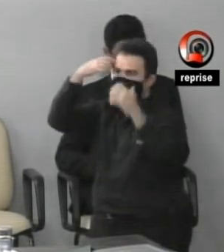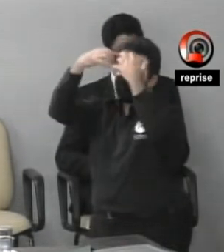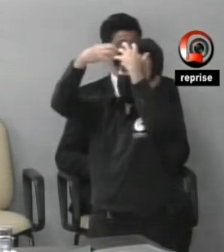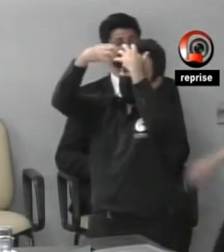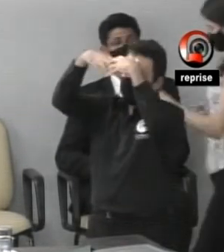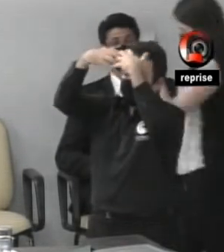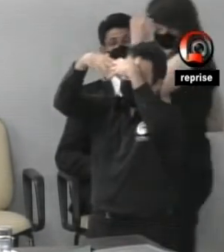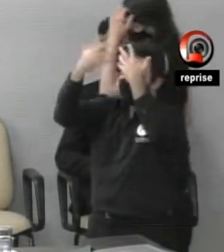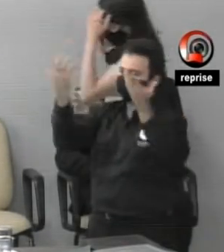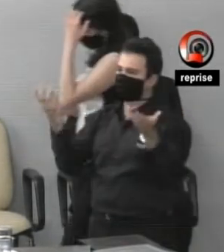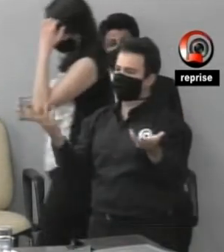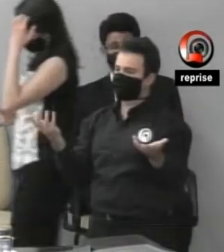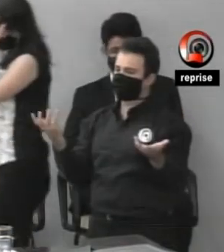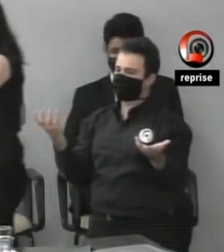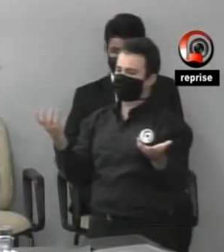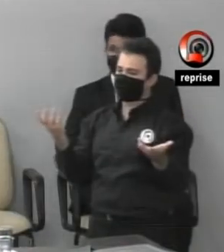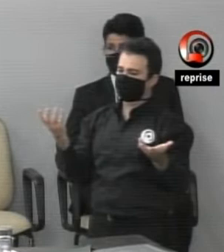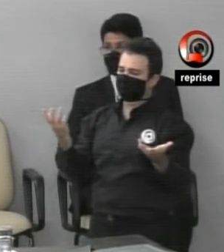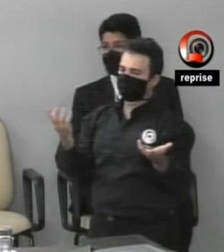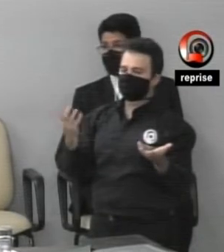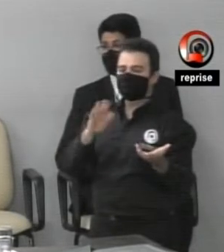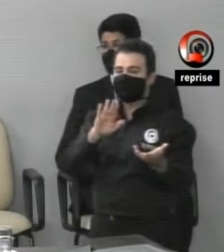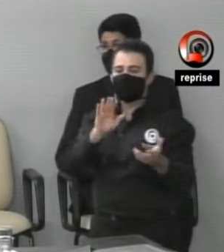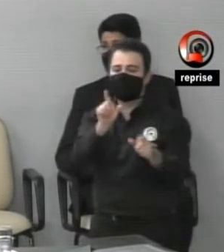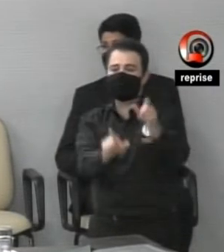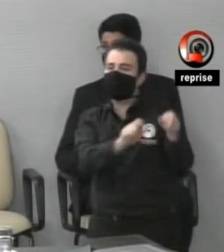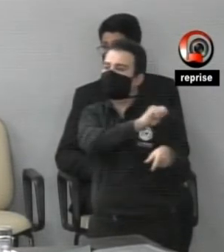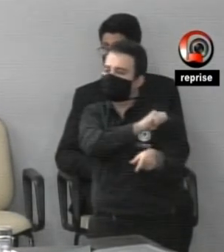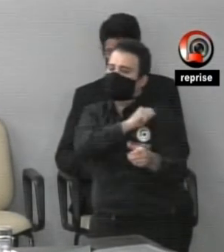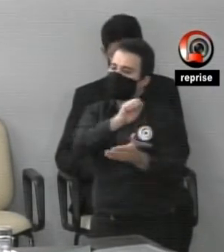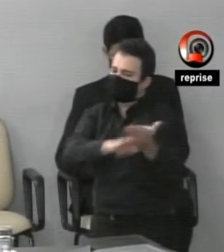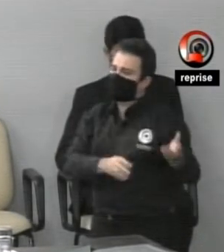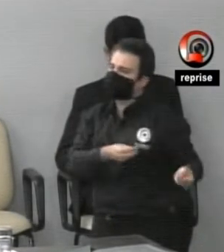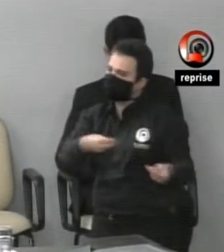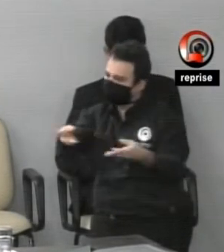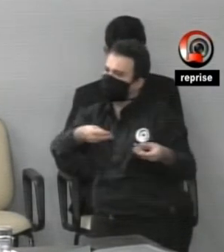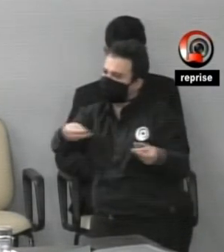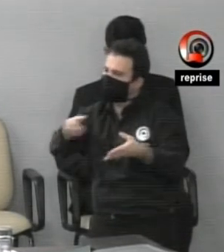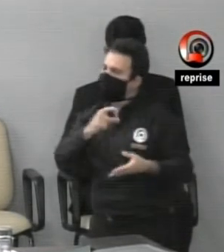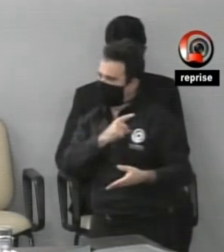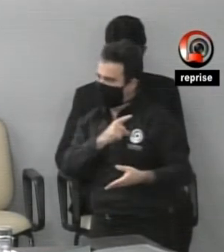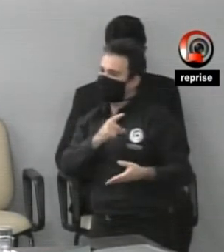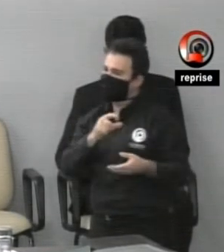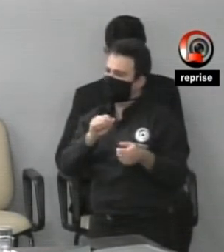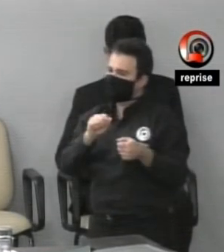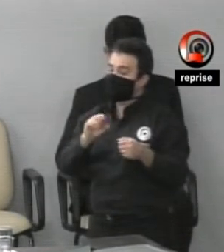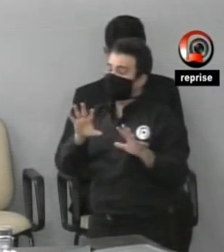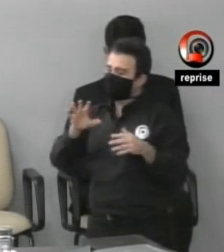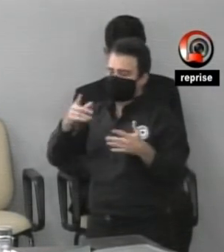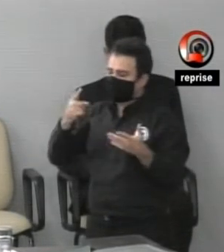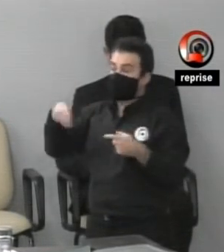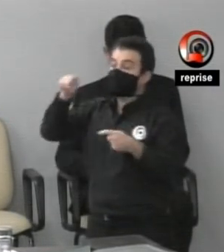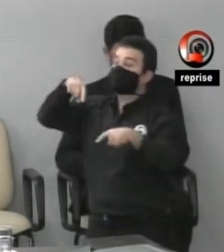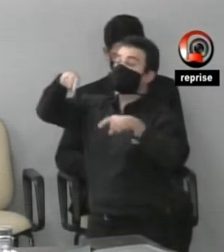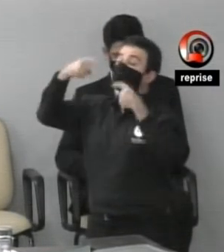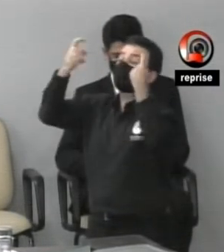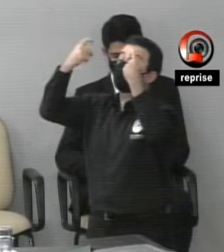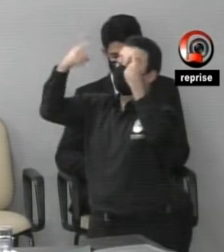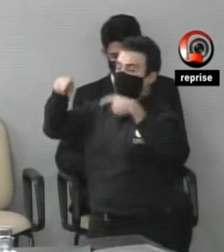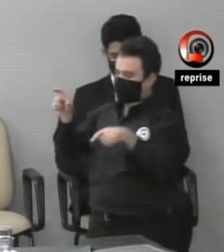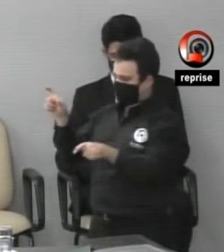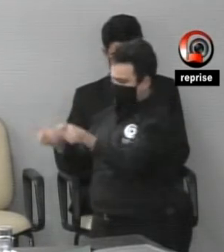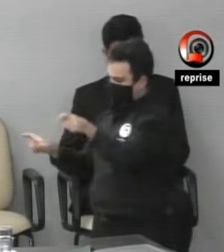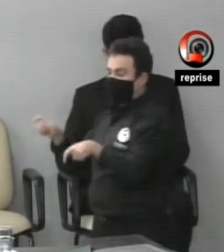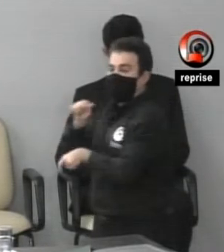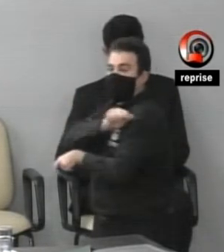devolutivas. Por isso, a decisão de atender prioritariamente, preferencialmente, esses alunos. Isso quer dizer que o outro aluno não pode